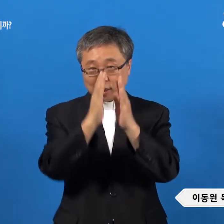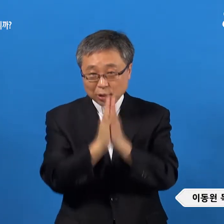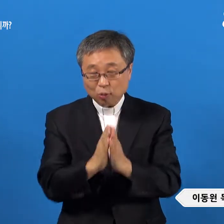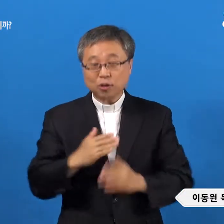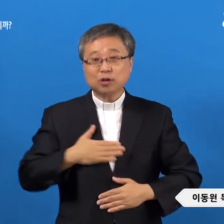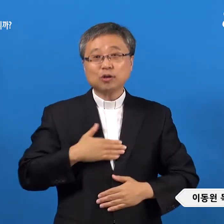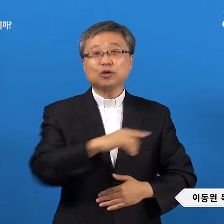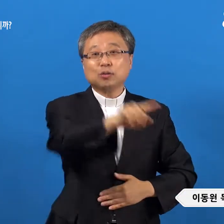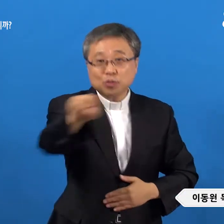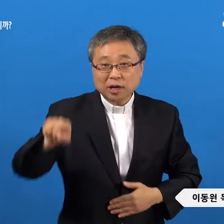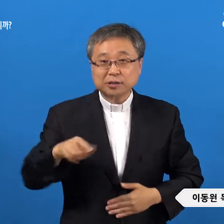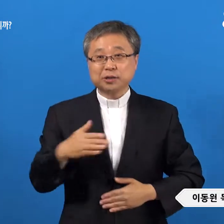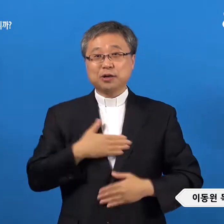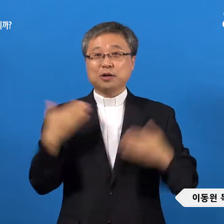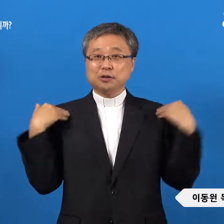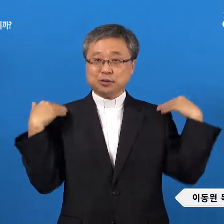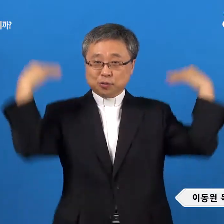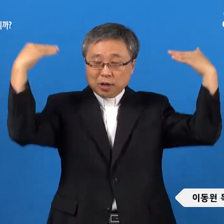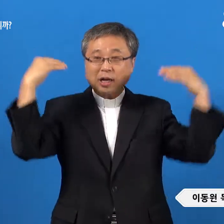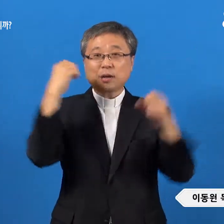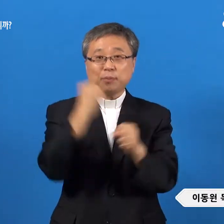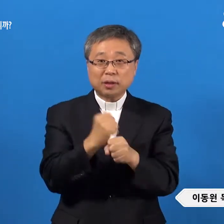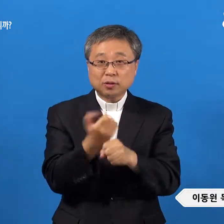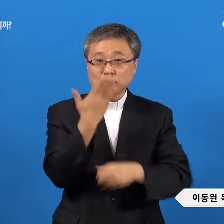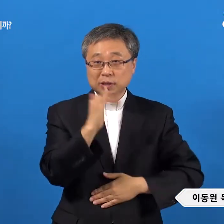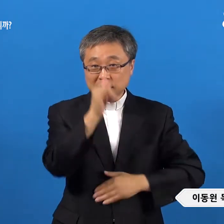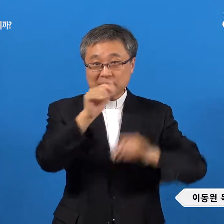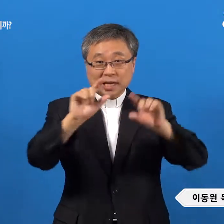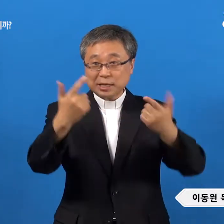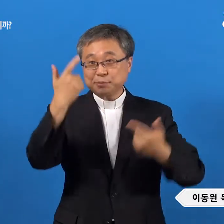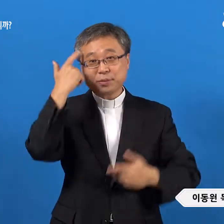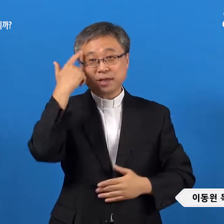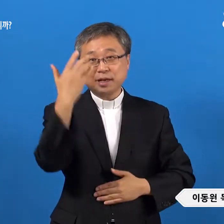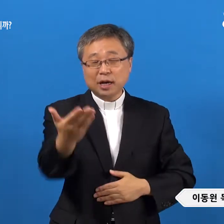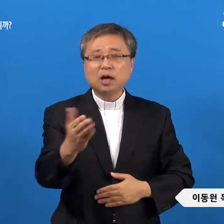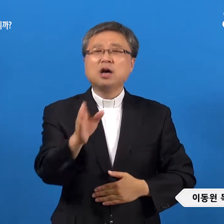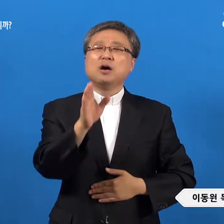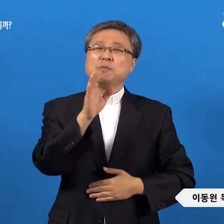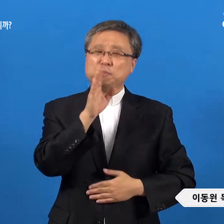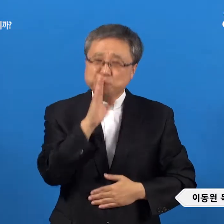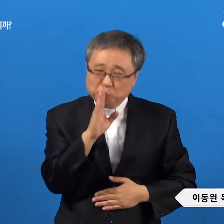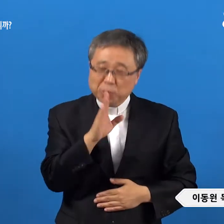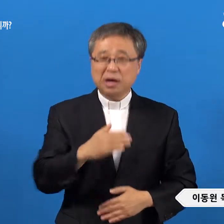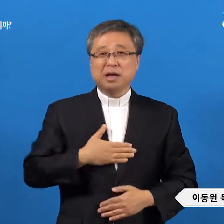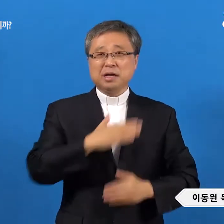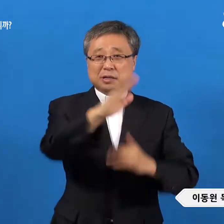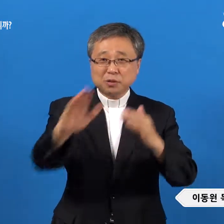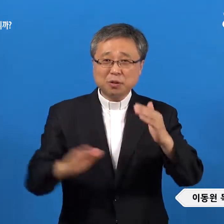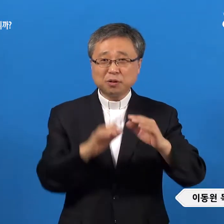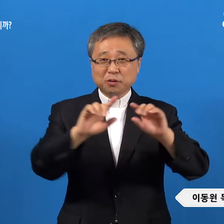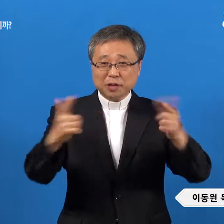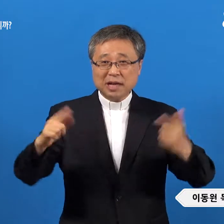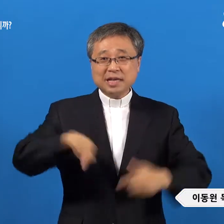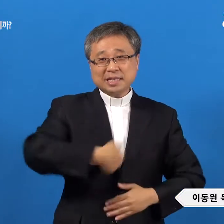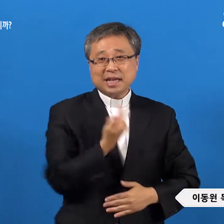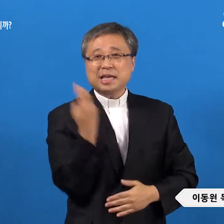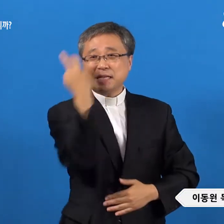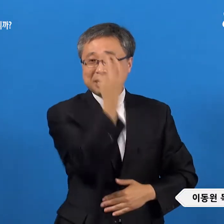저를 성숙하게 만들 수 있지 않겠습니까? 맞습니다. 성도들이 자기 성찰을